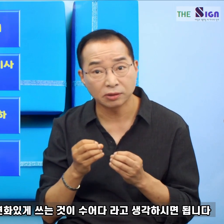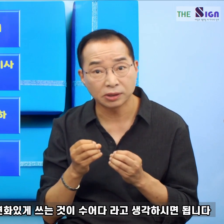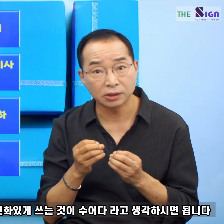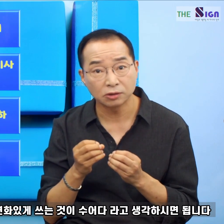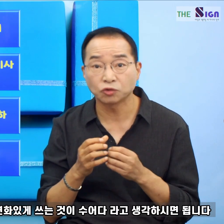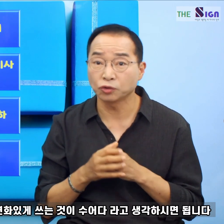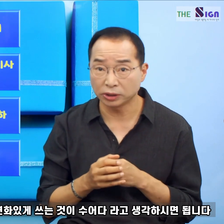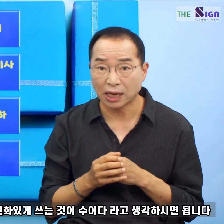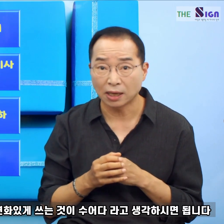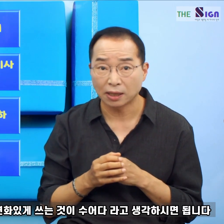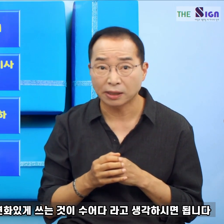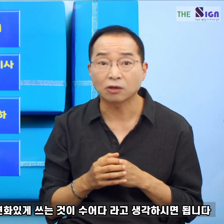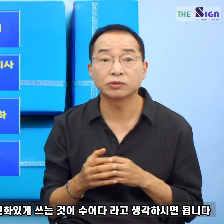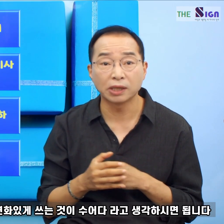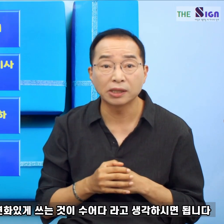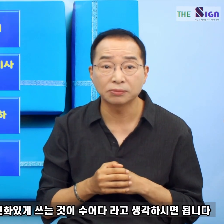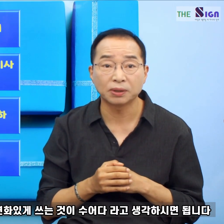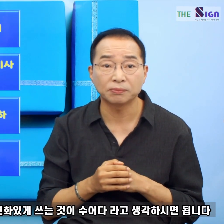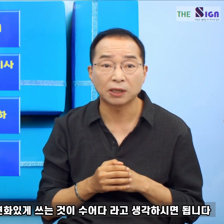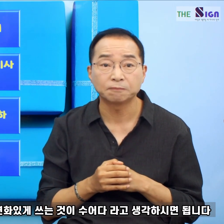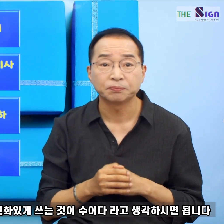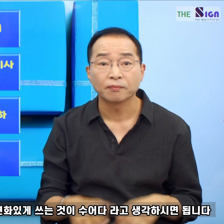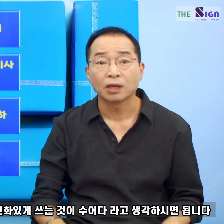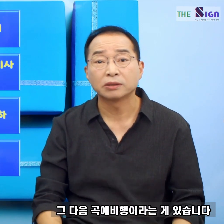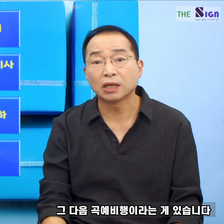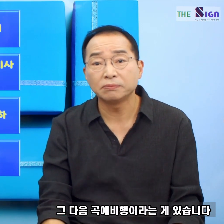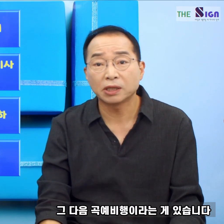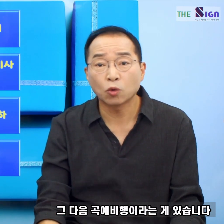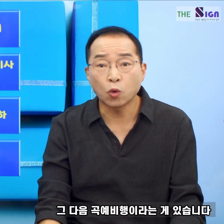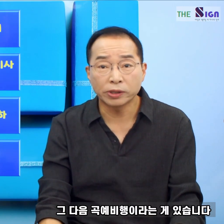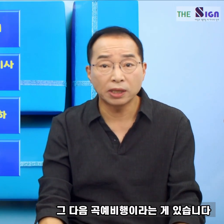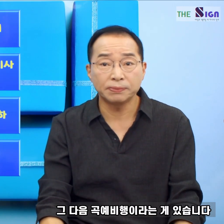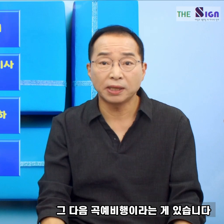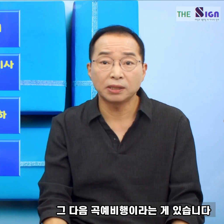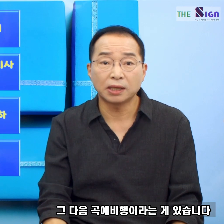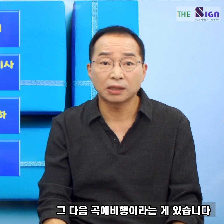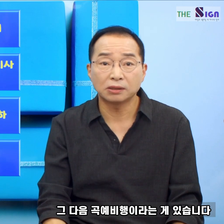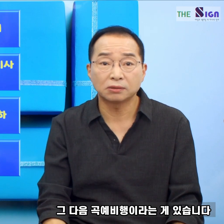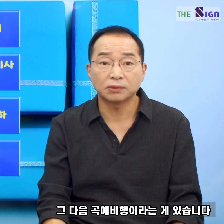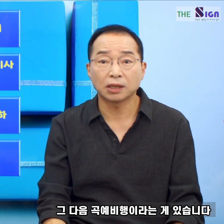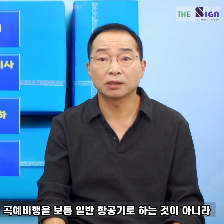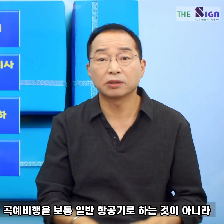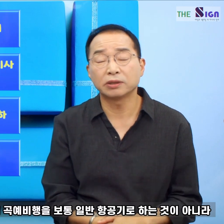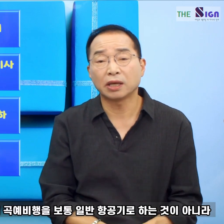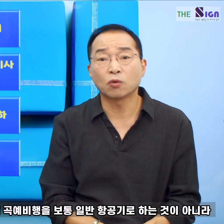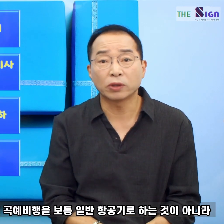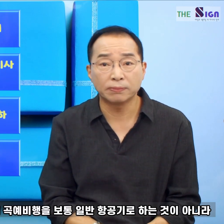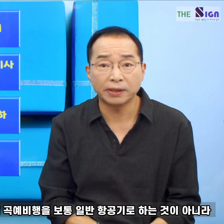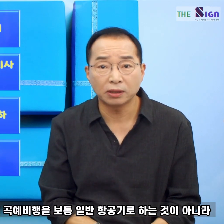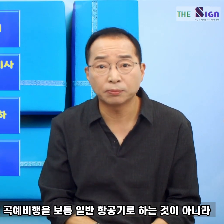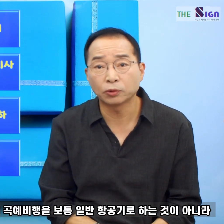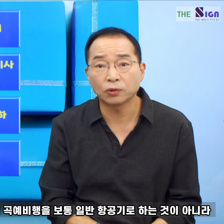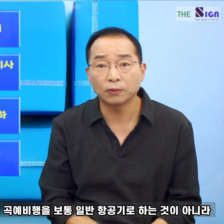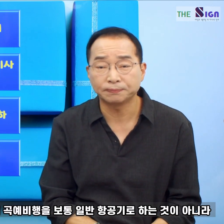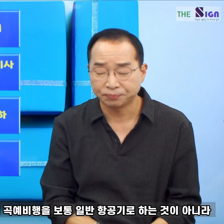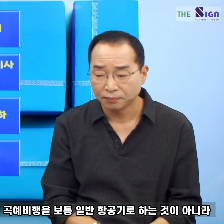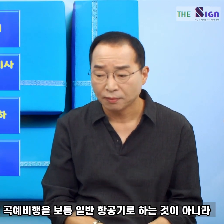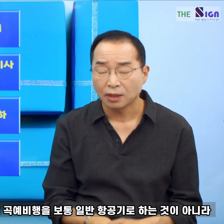것이 수어다라고 생각하시면 됩니다. 그 다음 이제 고개 비행이라는 게 있습니다. 그런데 고개 비행을 보통